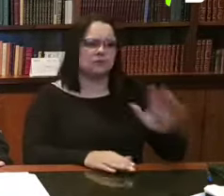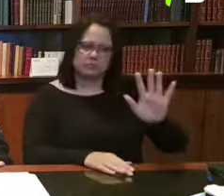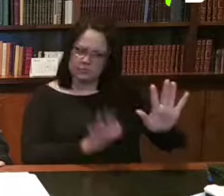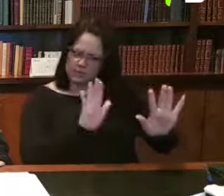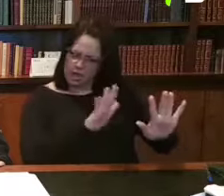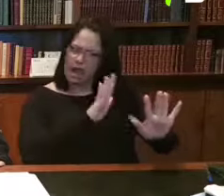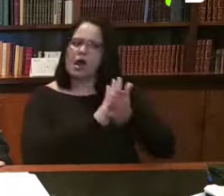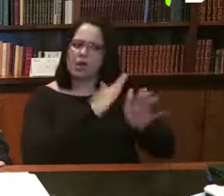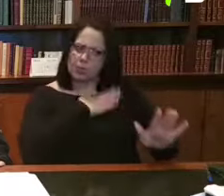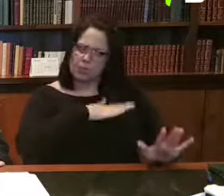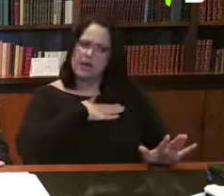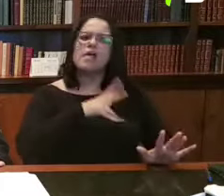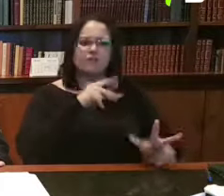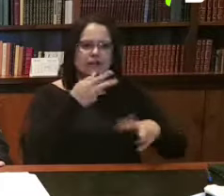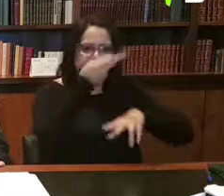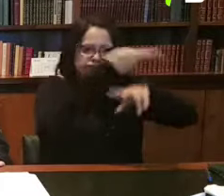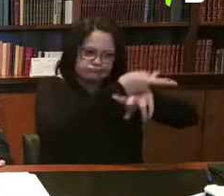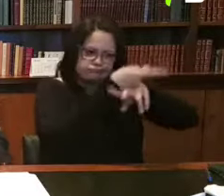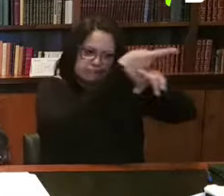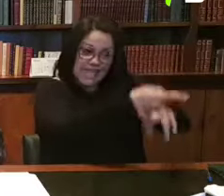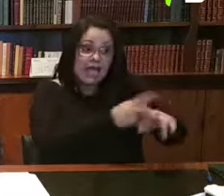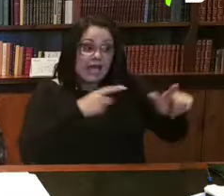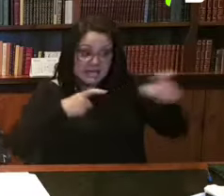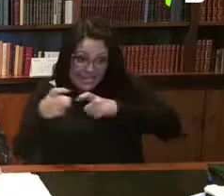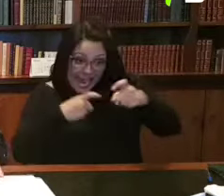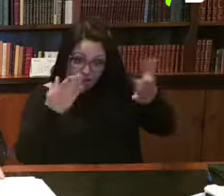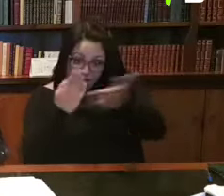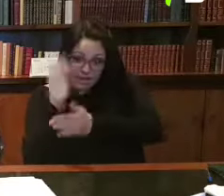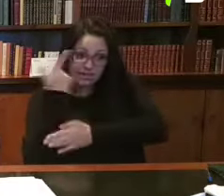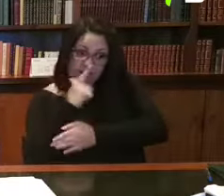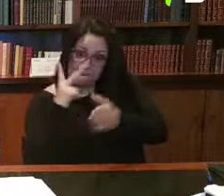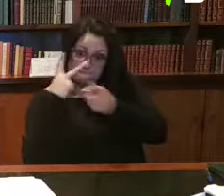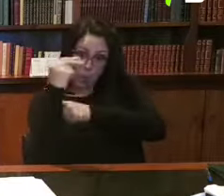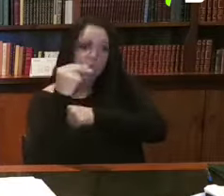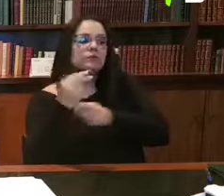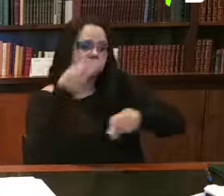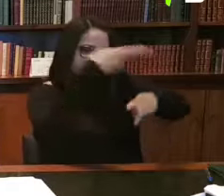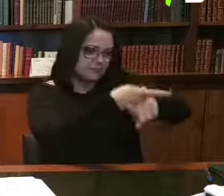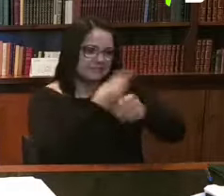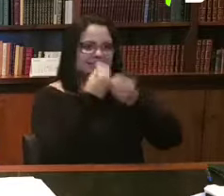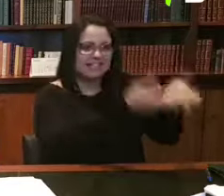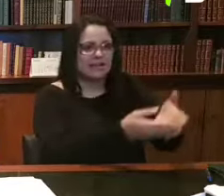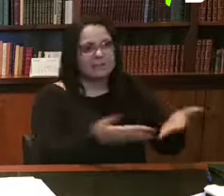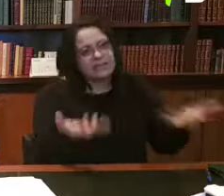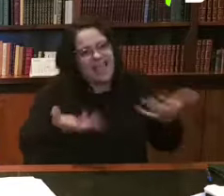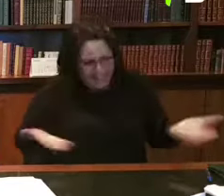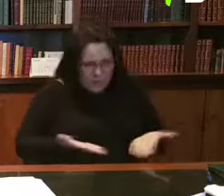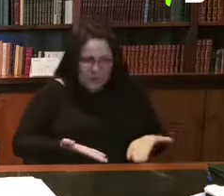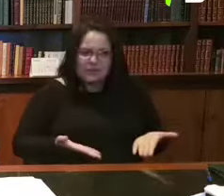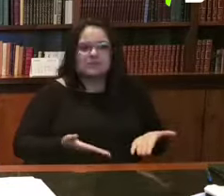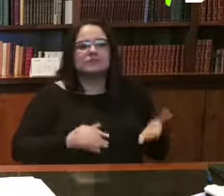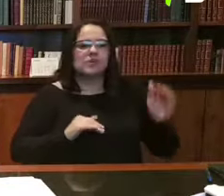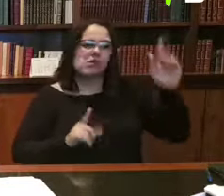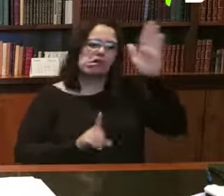começando agora nós vamos dar medalha de aumento para todo mundo então presidente com a linha muito oi tudo bem não tem nem esses aumentos mas também não